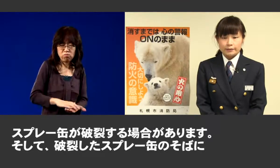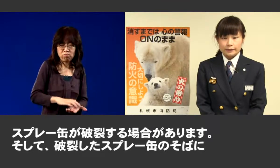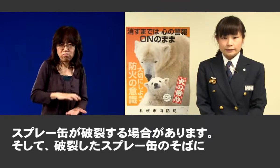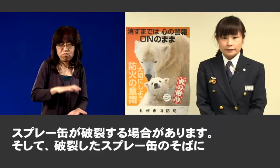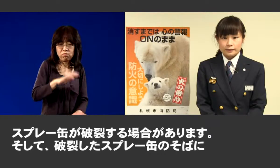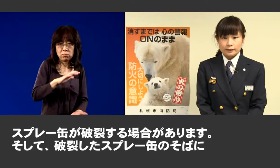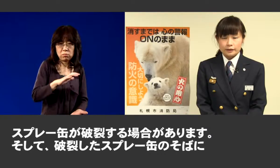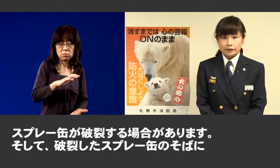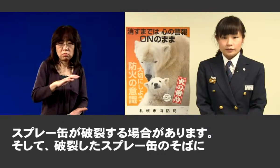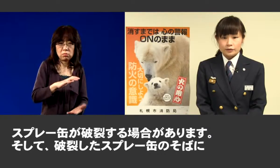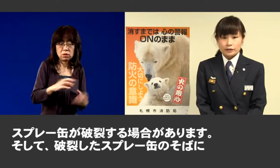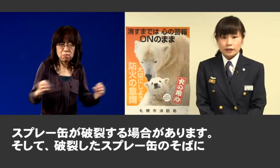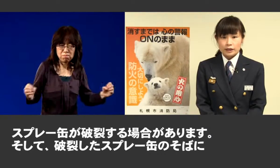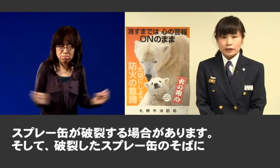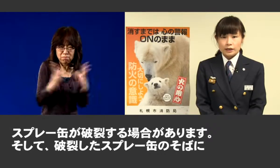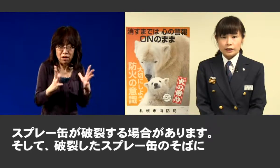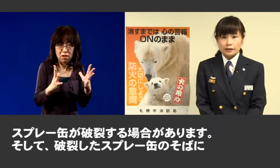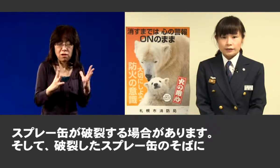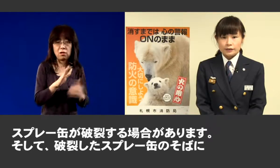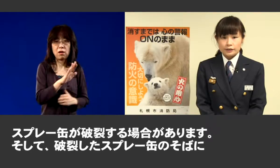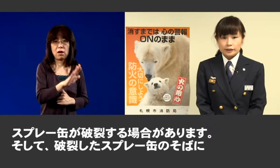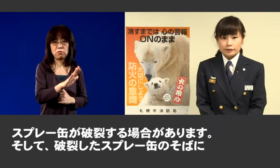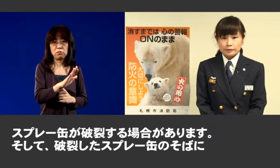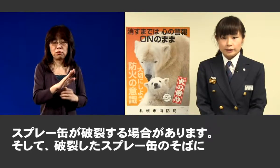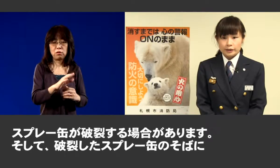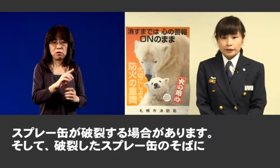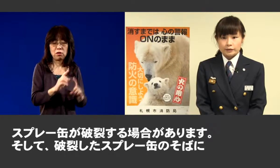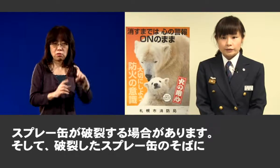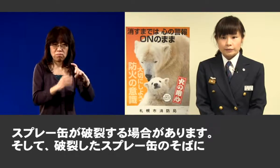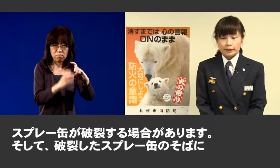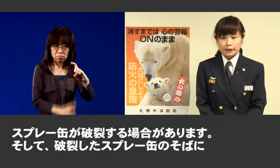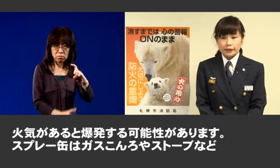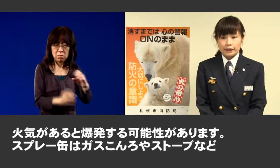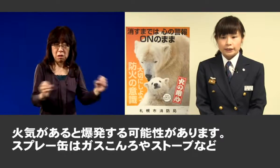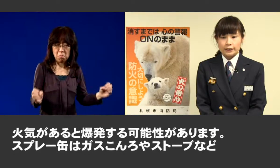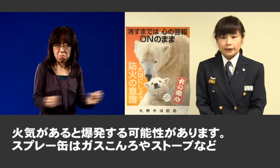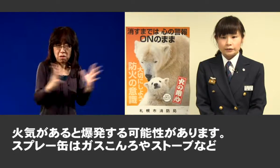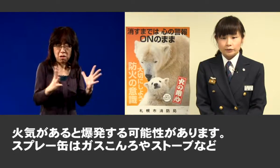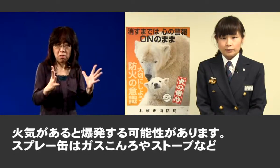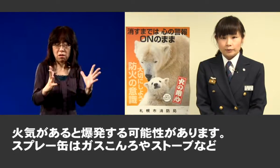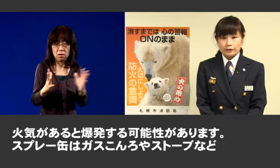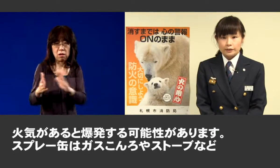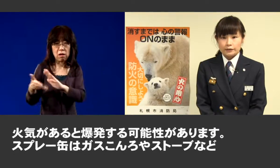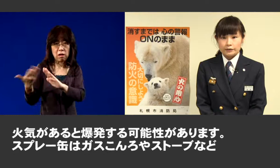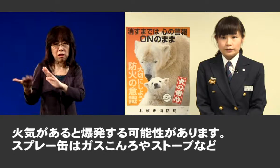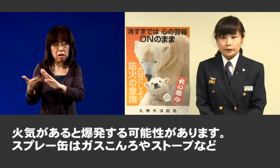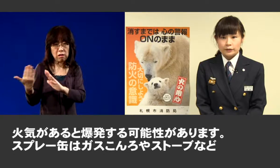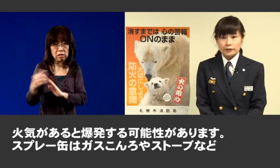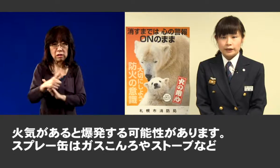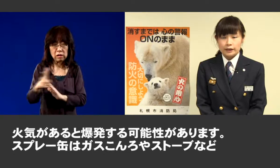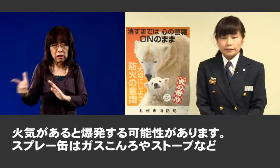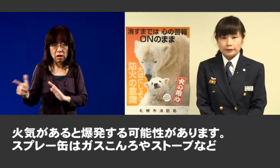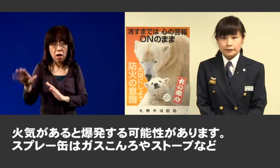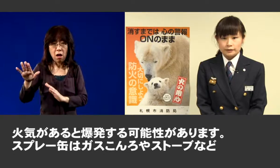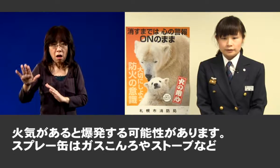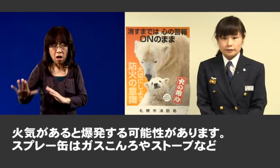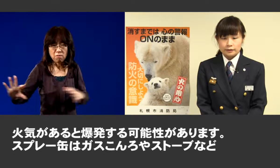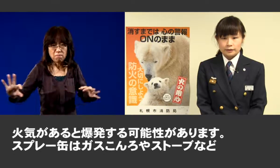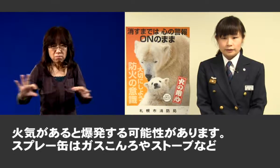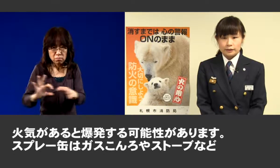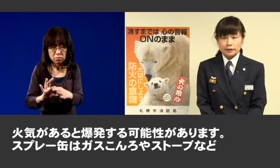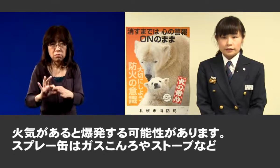場合があります。そして、破裂したスプレー缶のそばに火気があると爆発する可能性があ